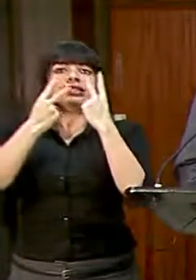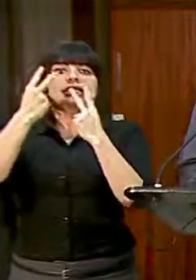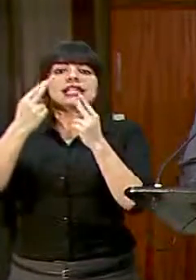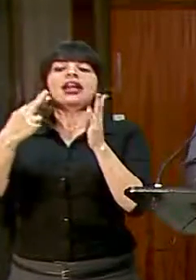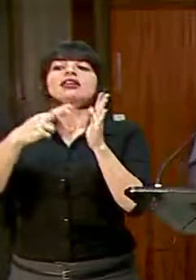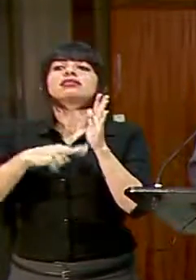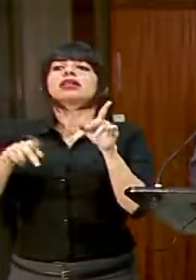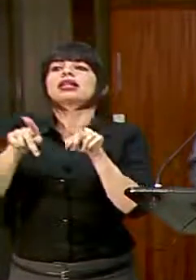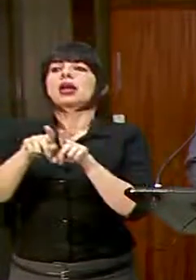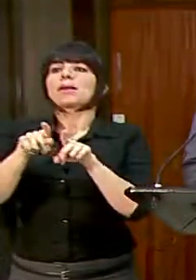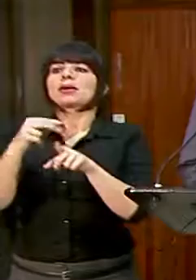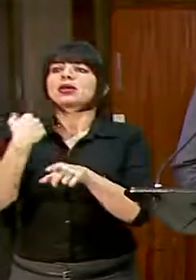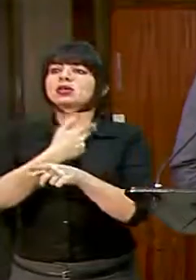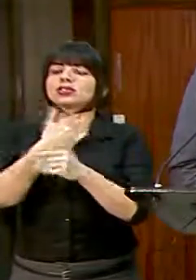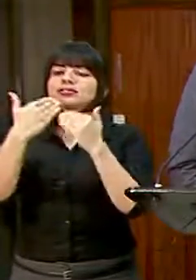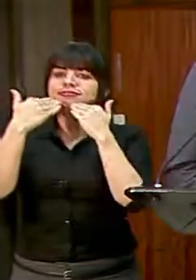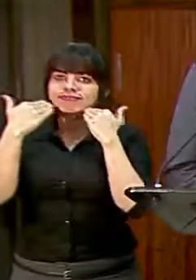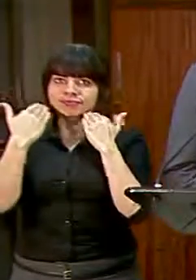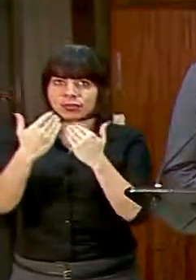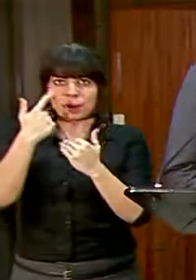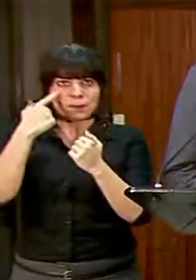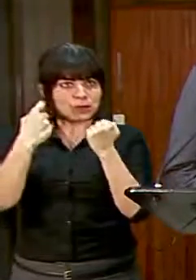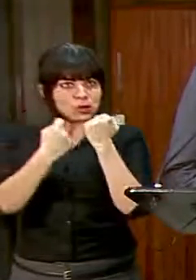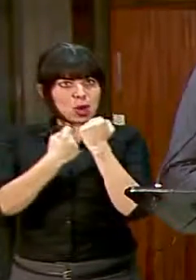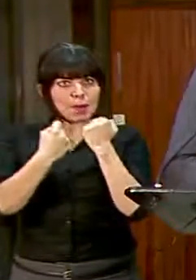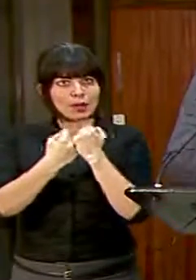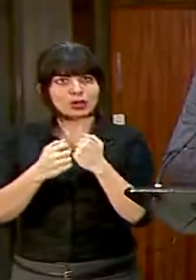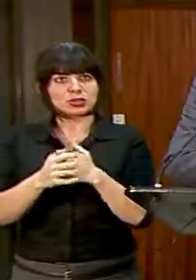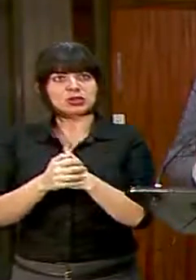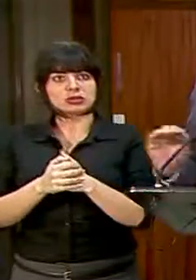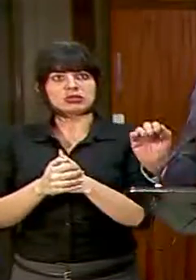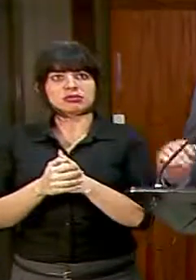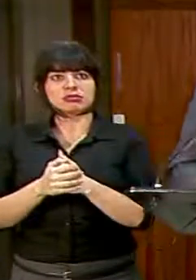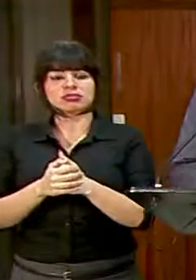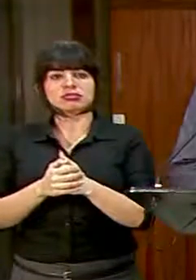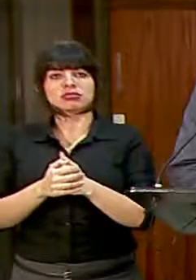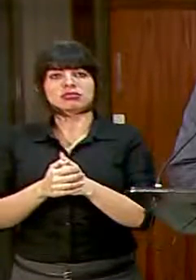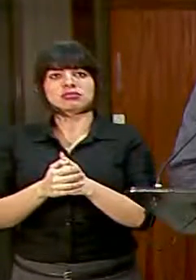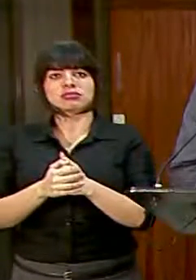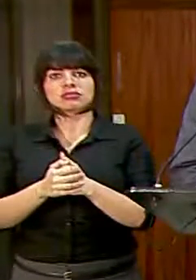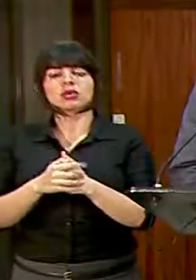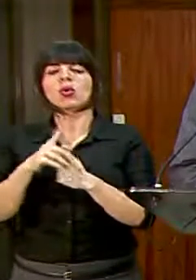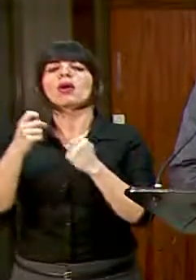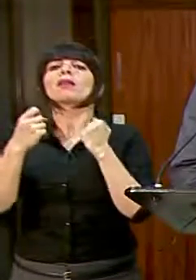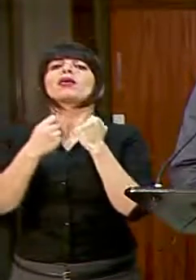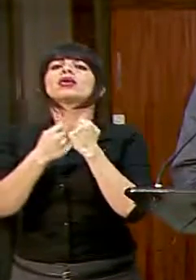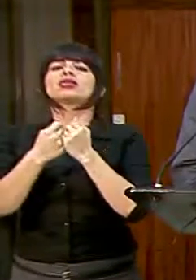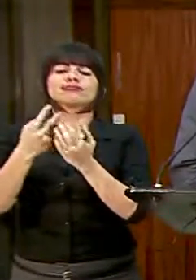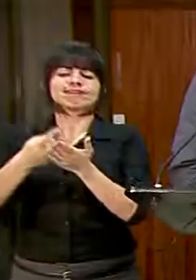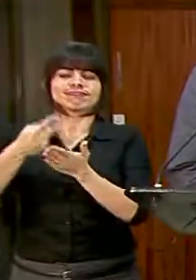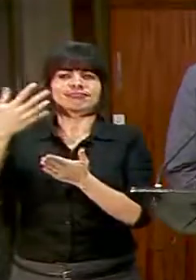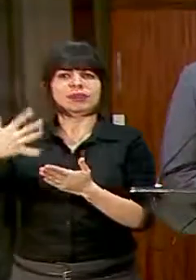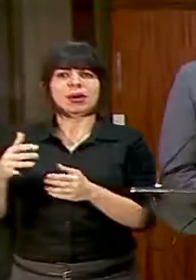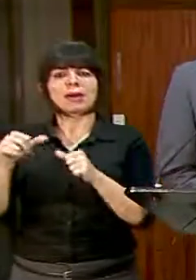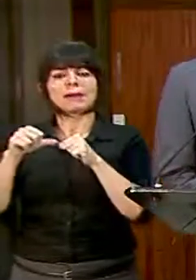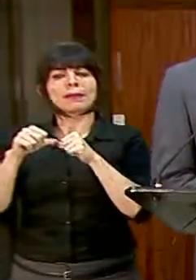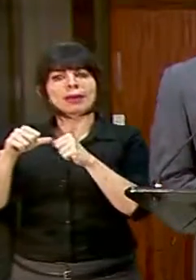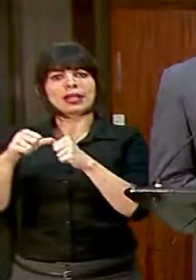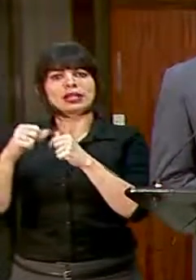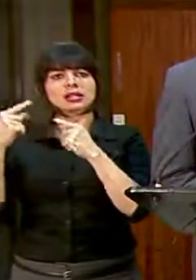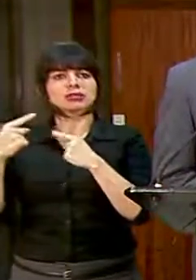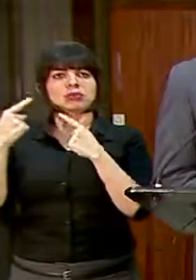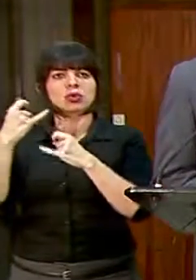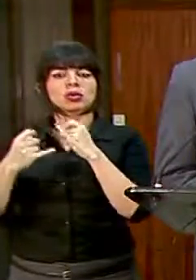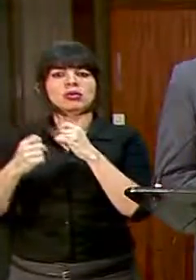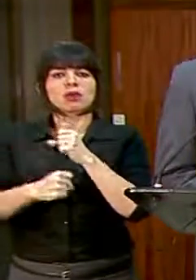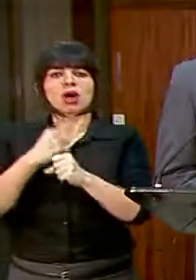y reitero también nuestro agradecimiento por el apoyo que ha sido un apoyo invaluable y permanente durante el